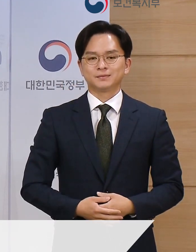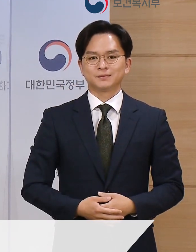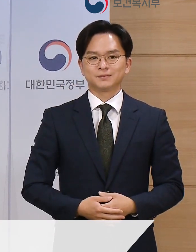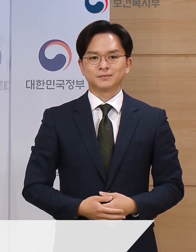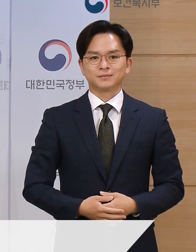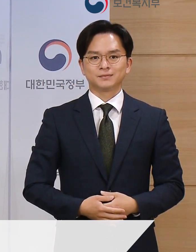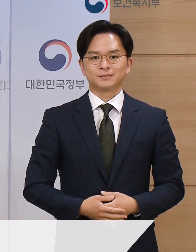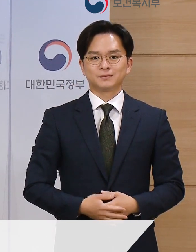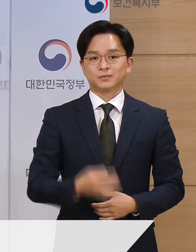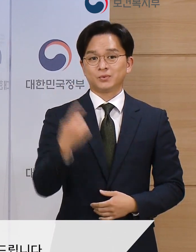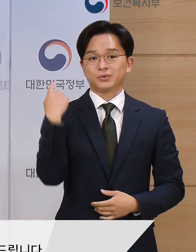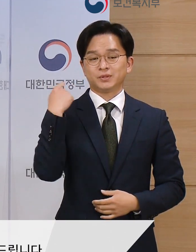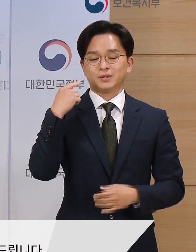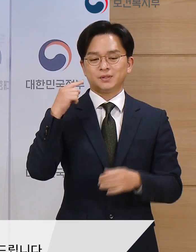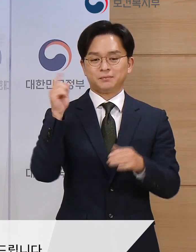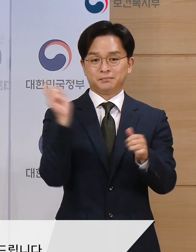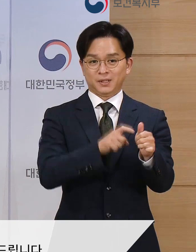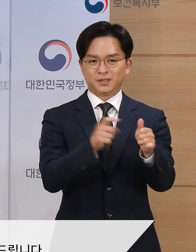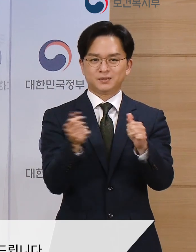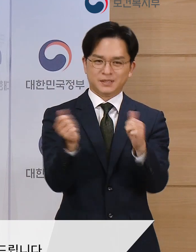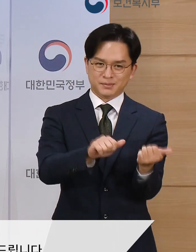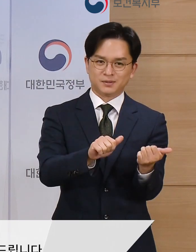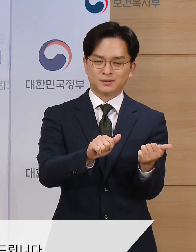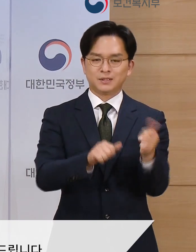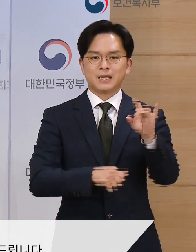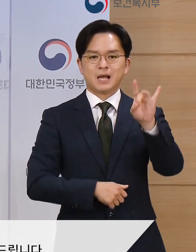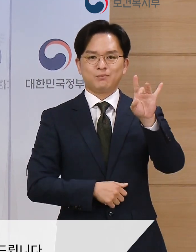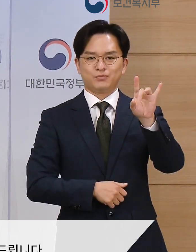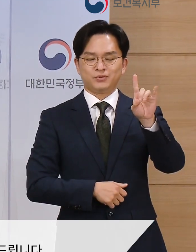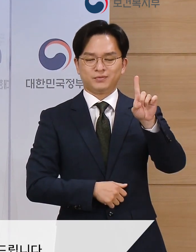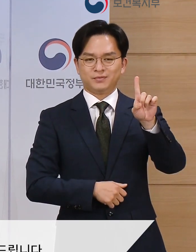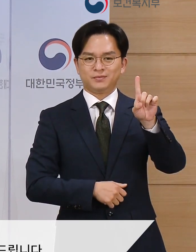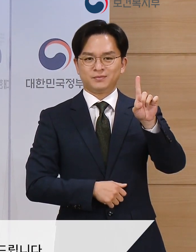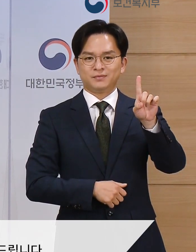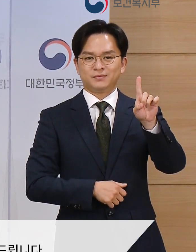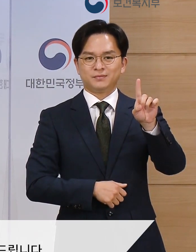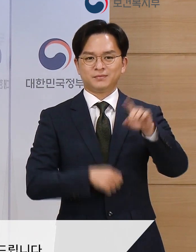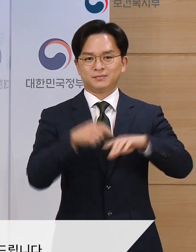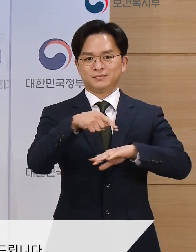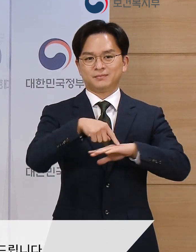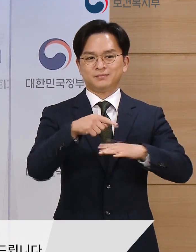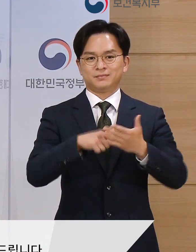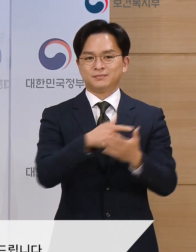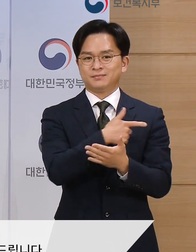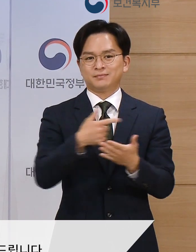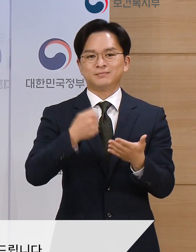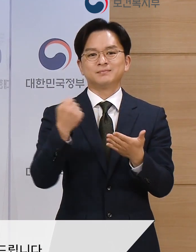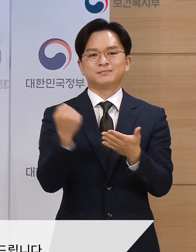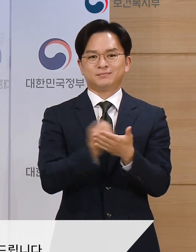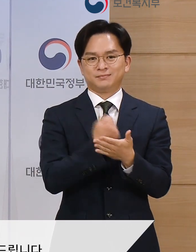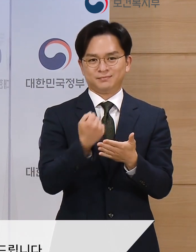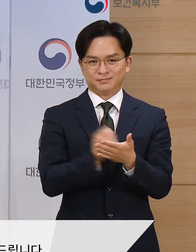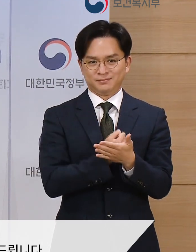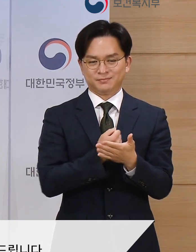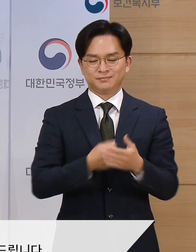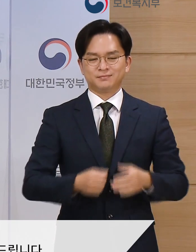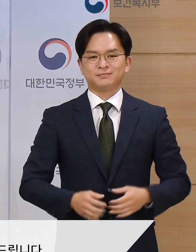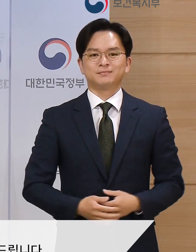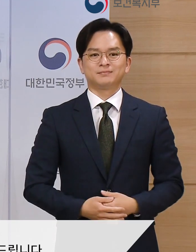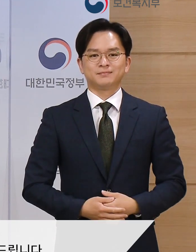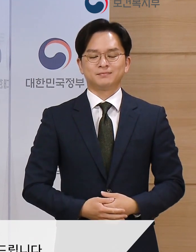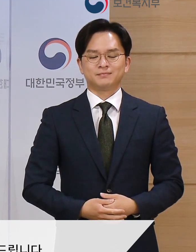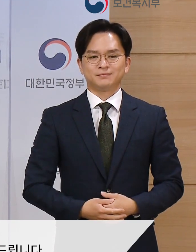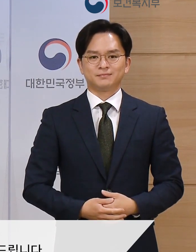4명입니다. 어제 사망하신 분은 한 분입니다. 고인의 명복을 빌고